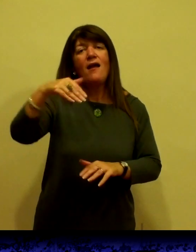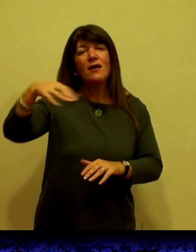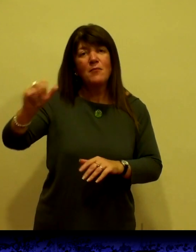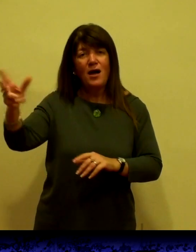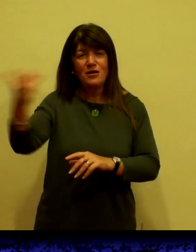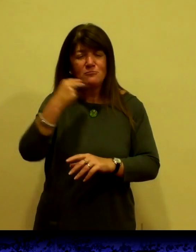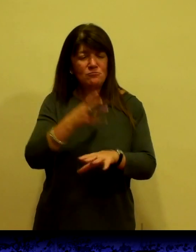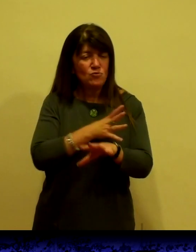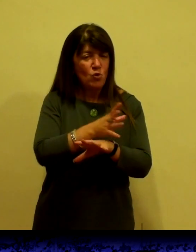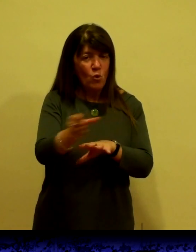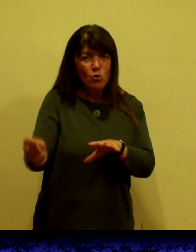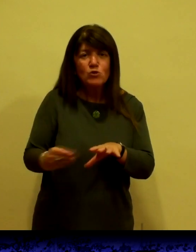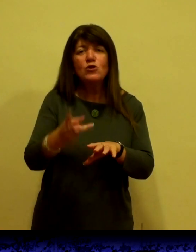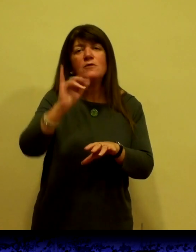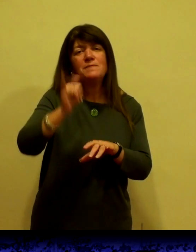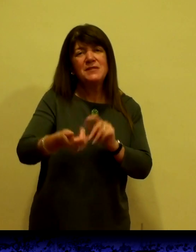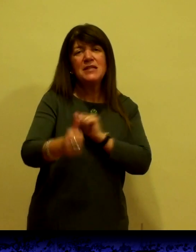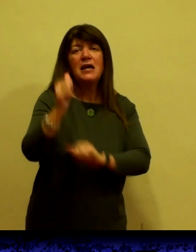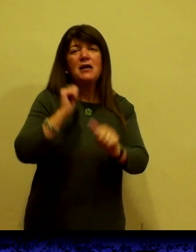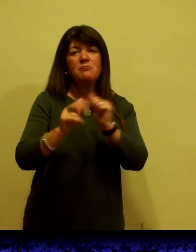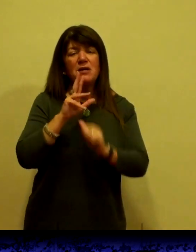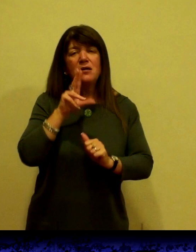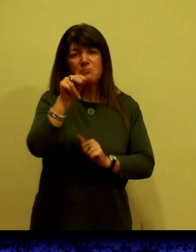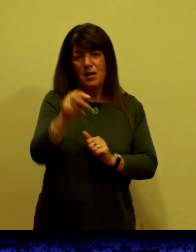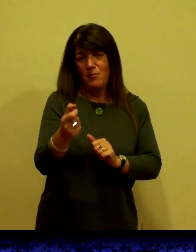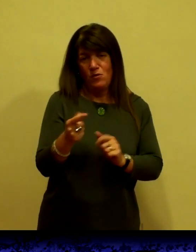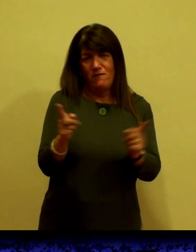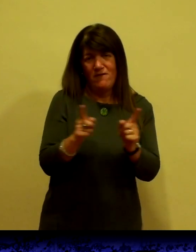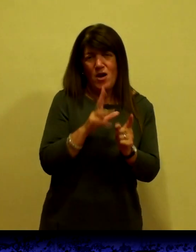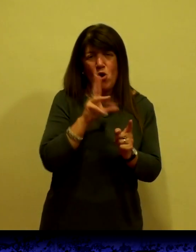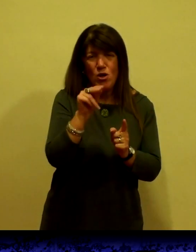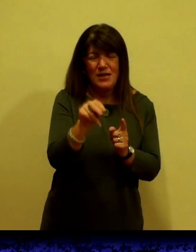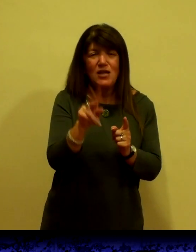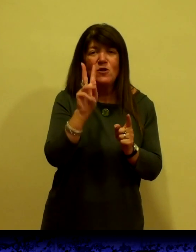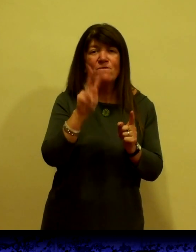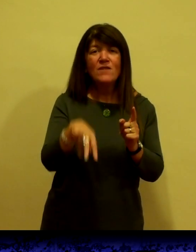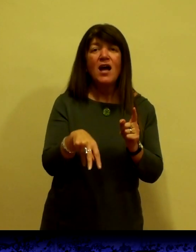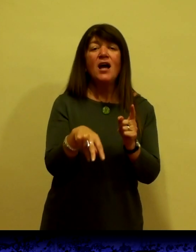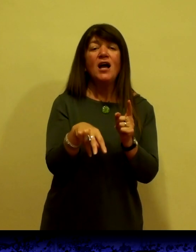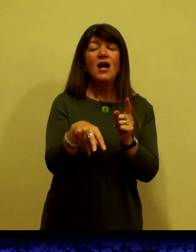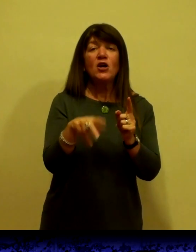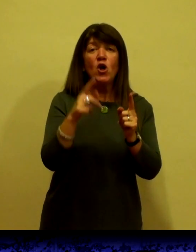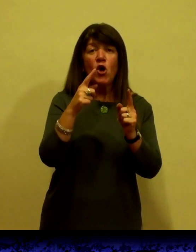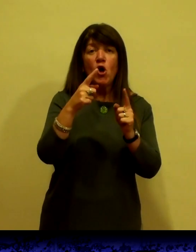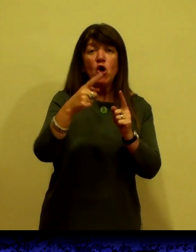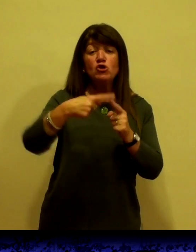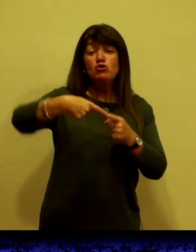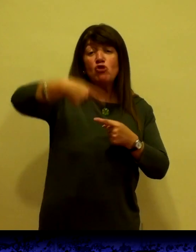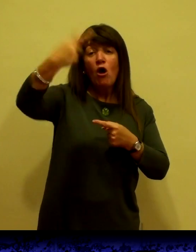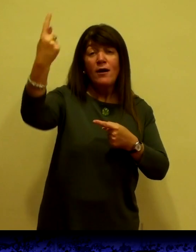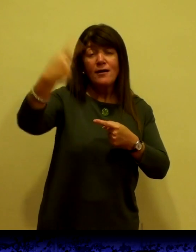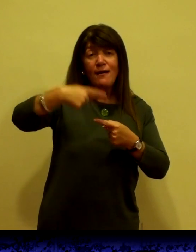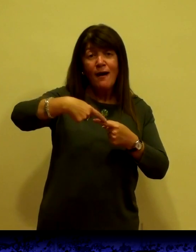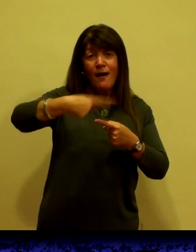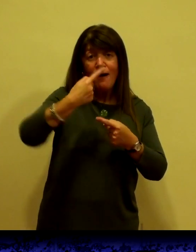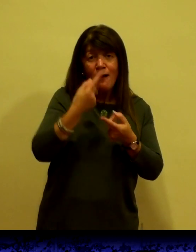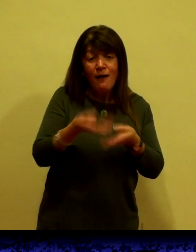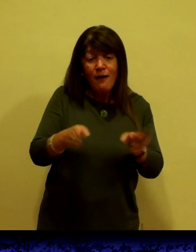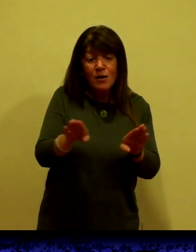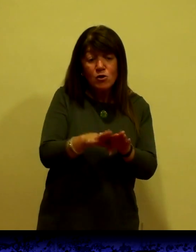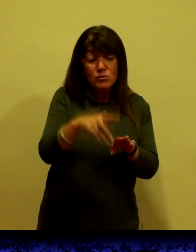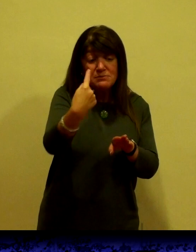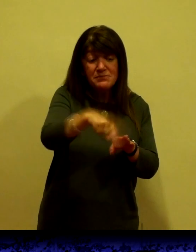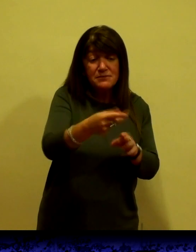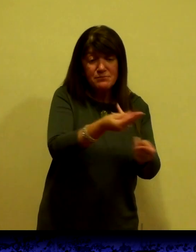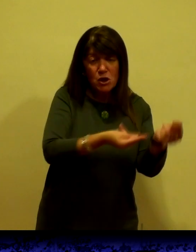Sì, come appunto anticipavo poco fa, è la giornata che chiude in qualche maniera il